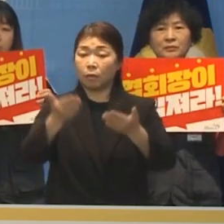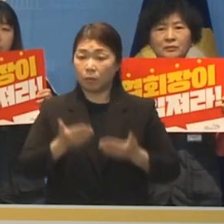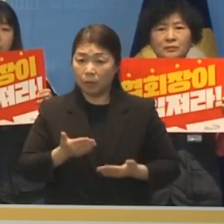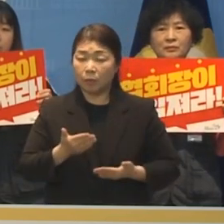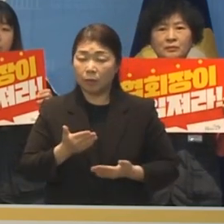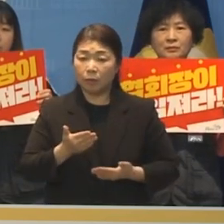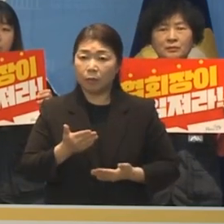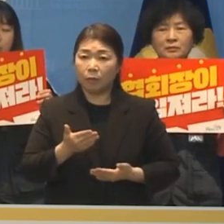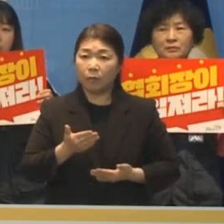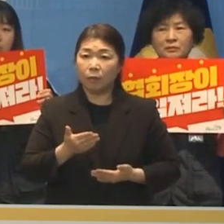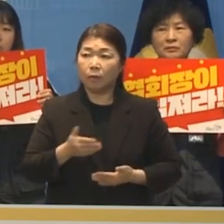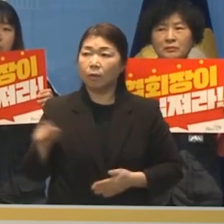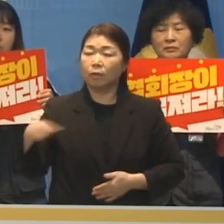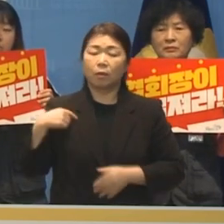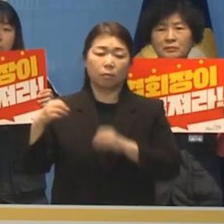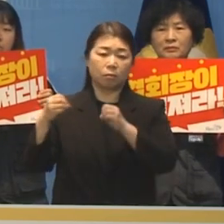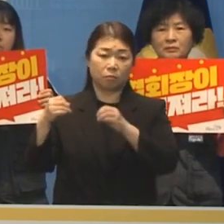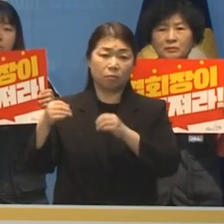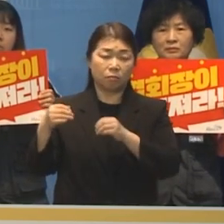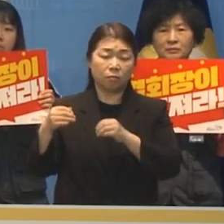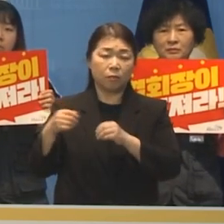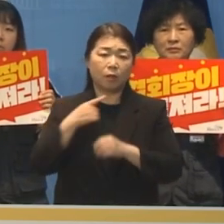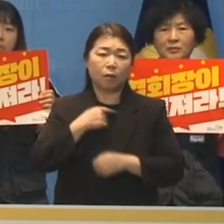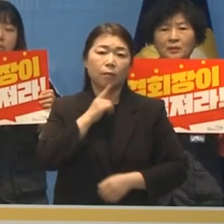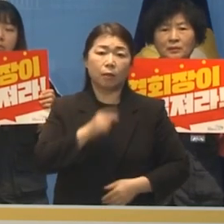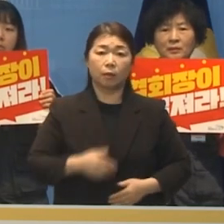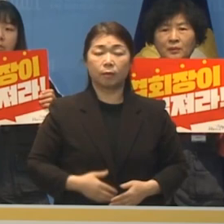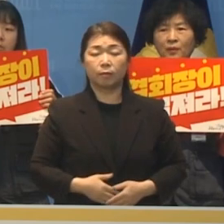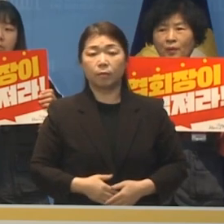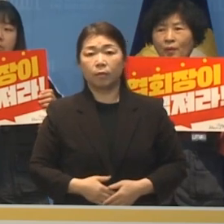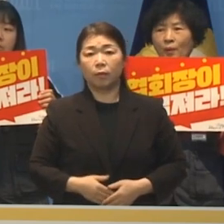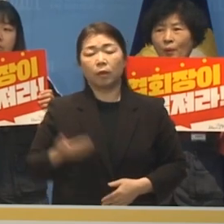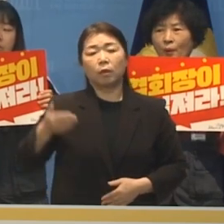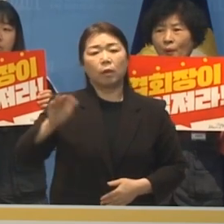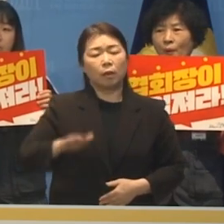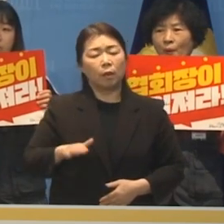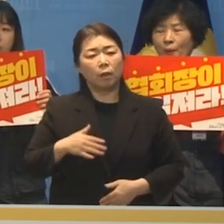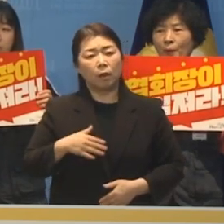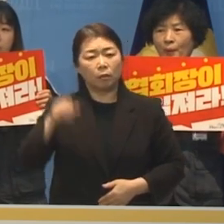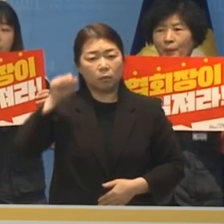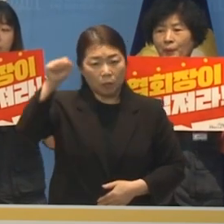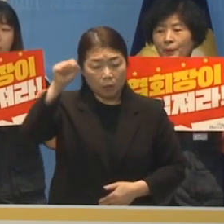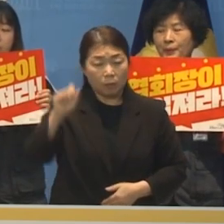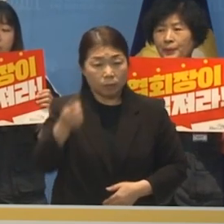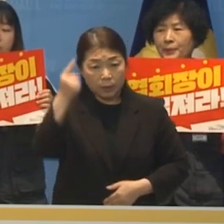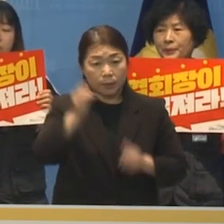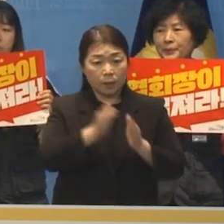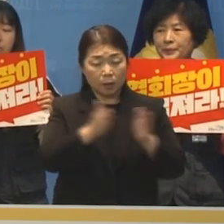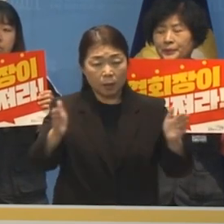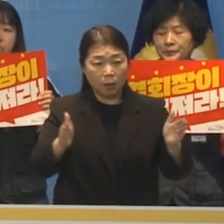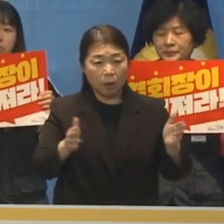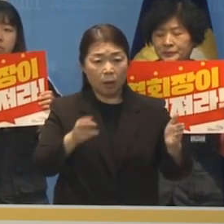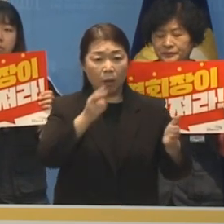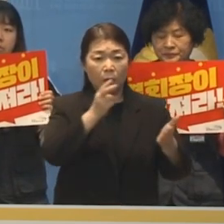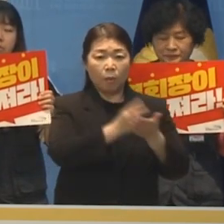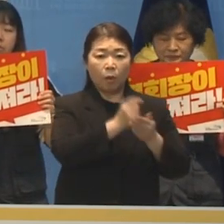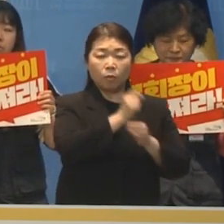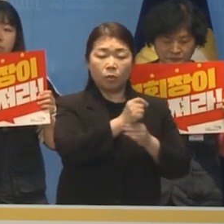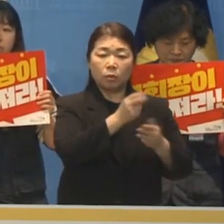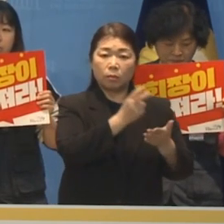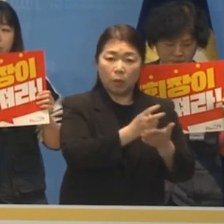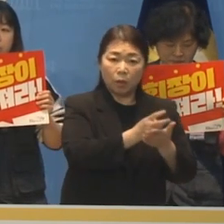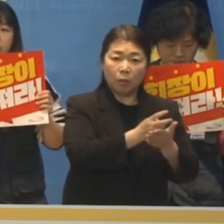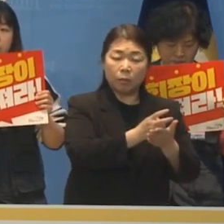말해왔다고 여기 계신 노동자분들이 증언하고 있습니다. 그러나 농성에 돌입하자 법무법인 및